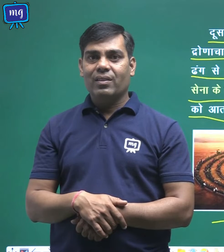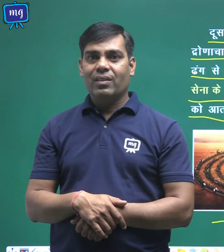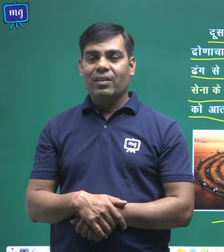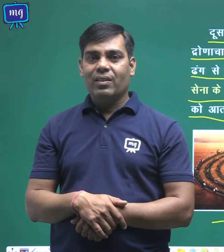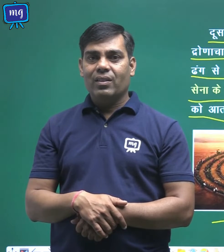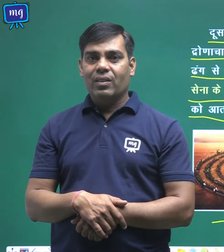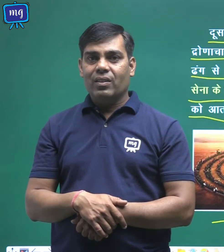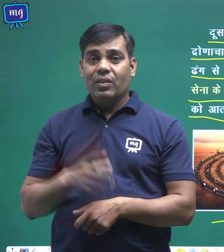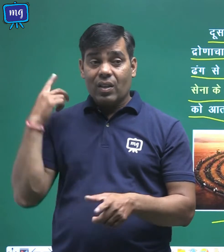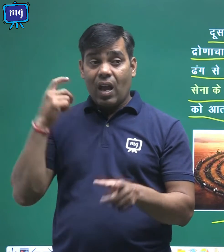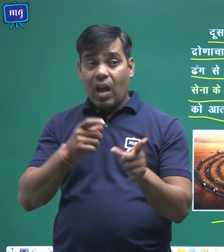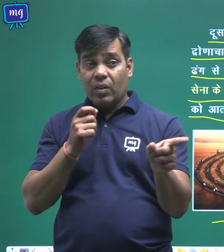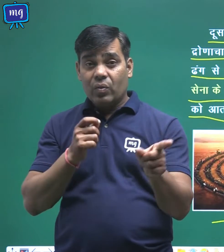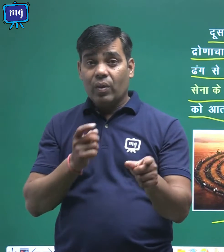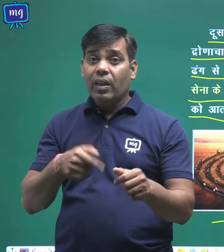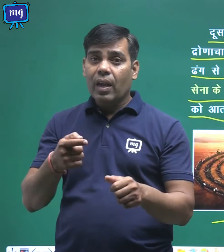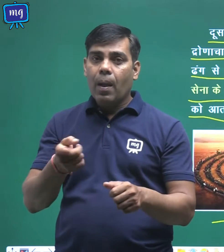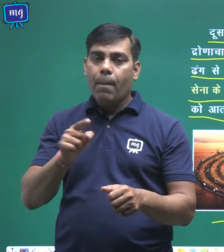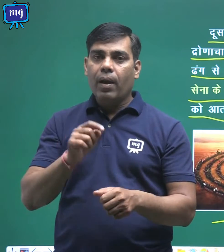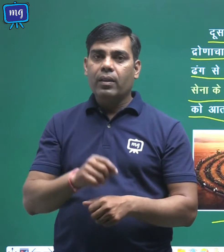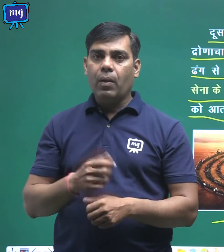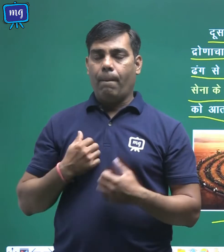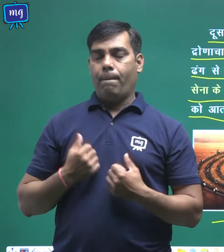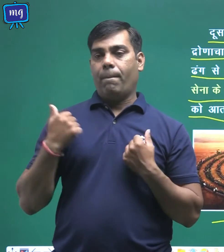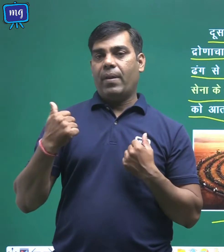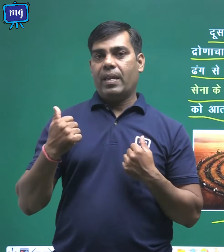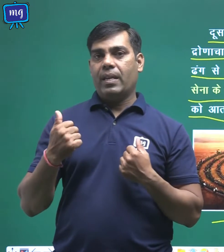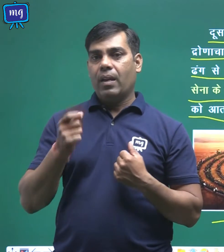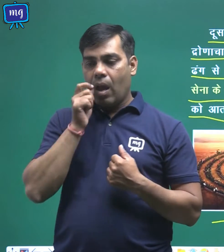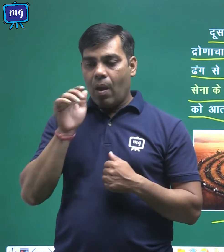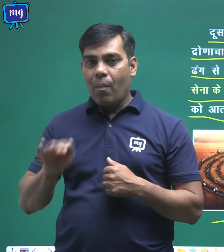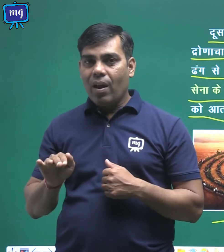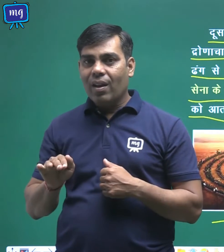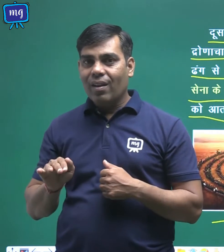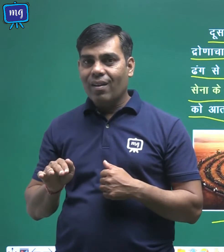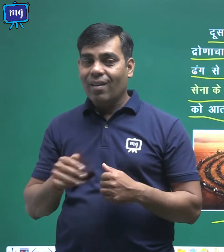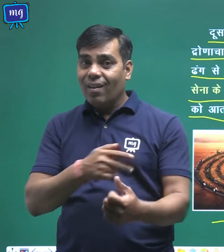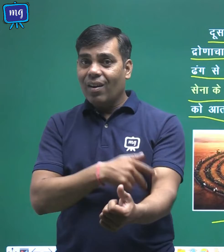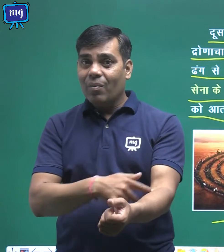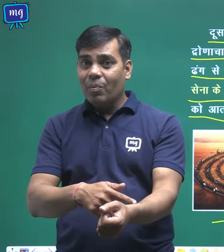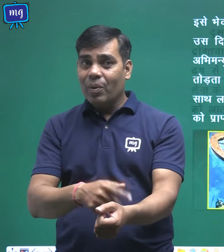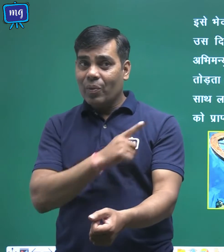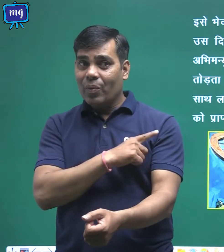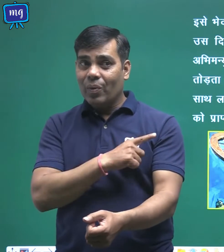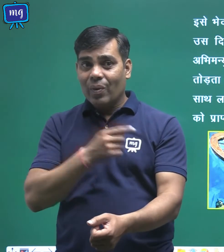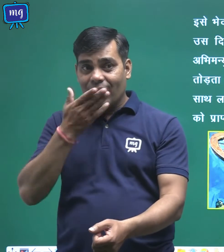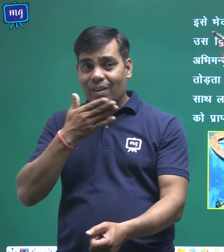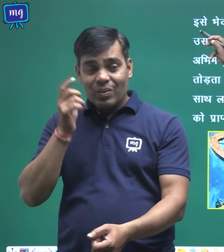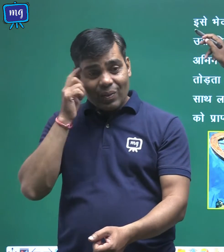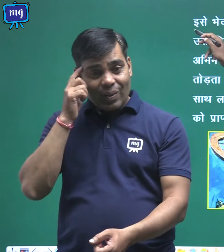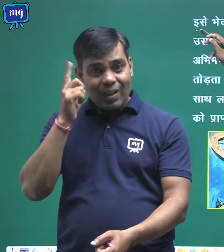अर्जुन के बाद वीर बालक अभिमन्यु को ही आता था।